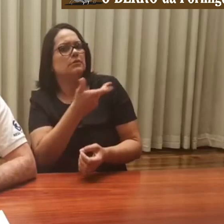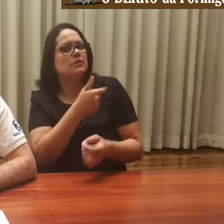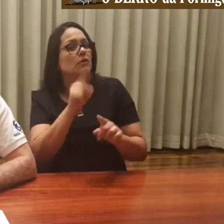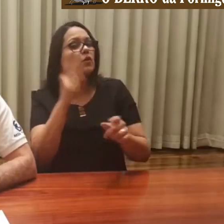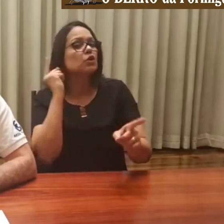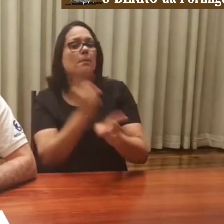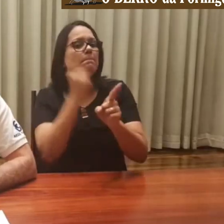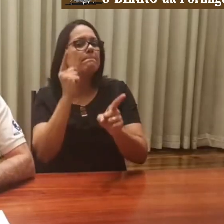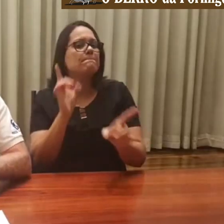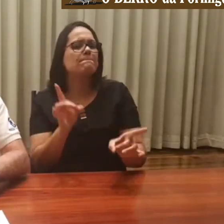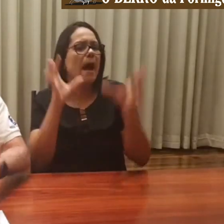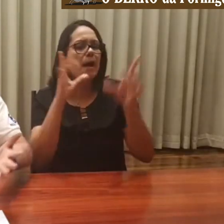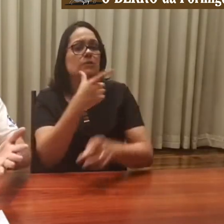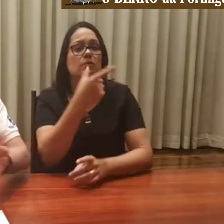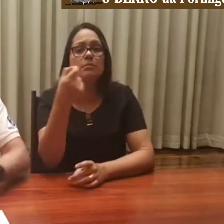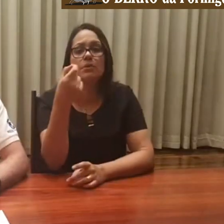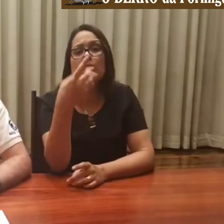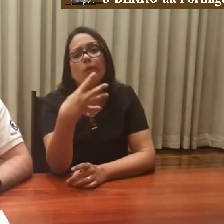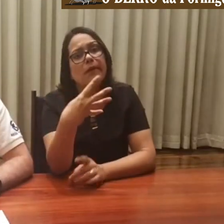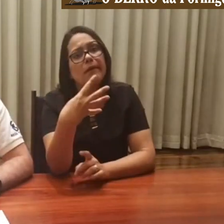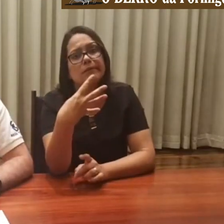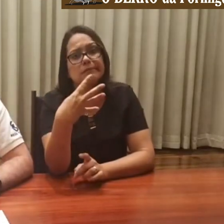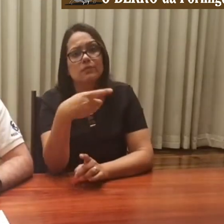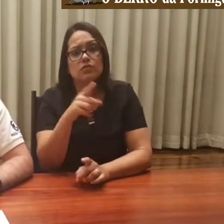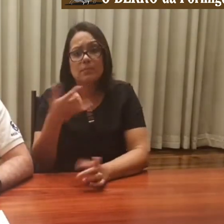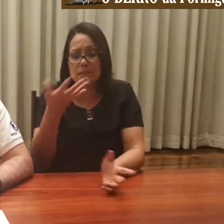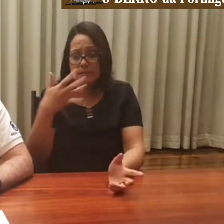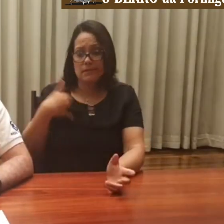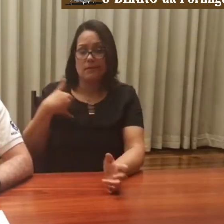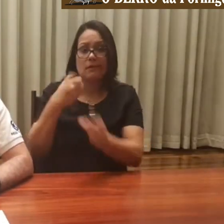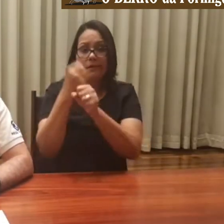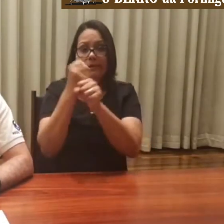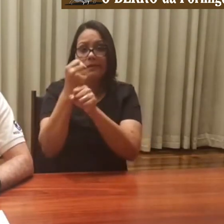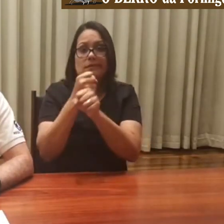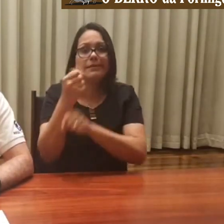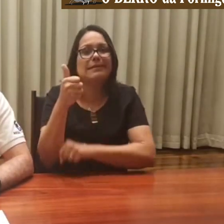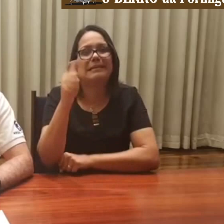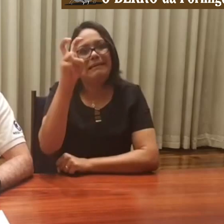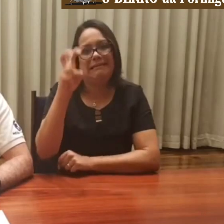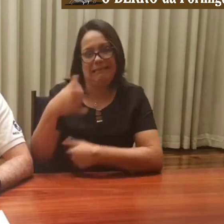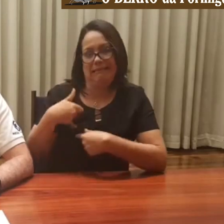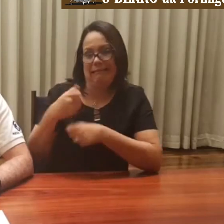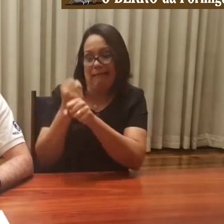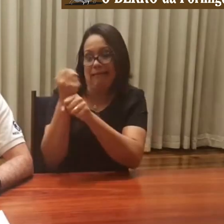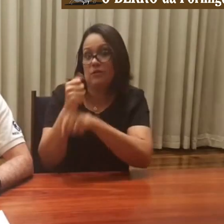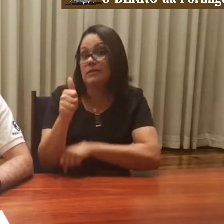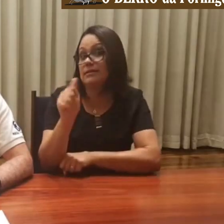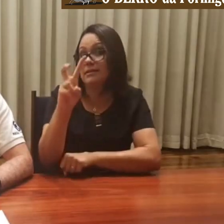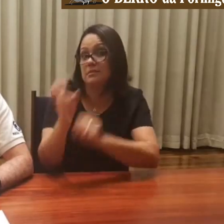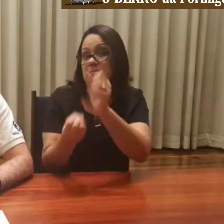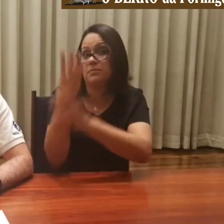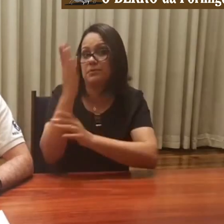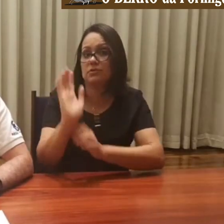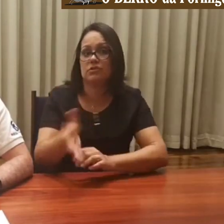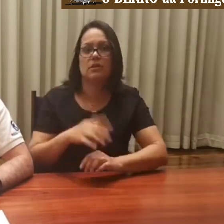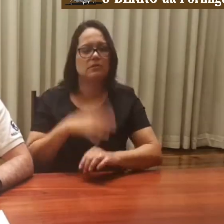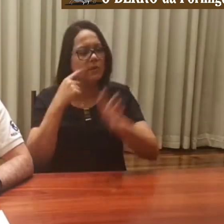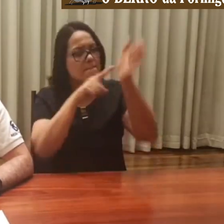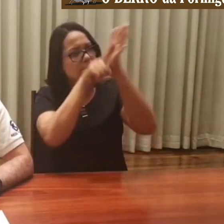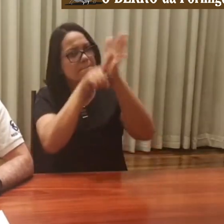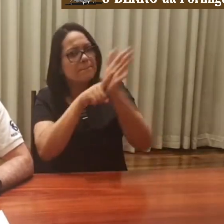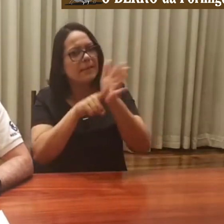em 2004. Tem 15 aninhos de idade o grafeno, olha só. Nós temos um centro de pesquisa maravilhoso lá na